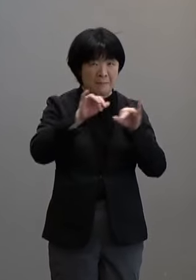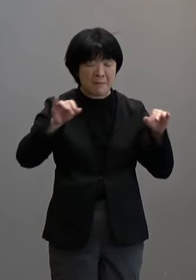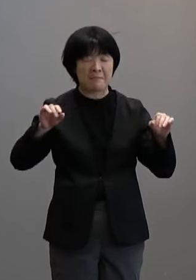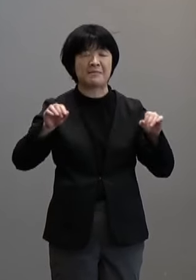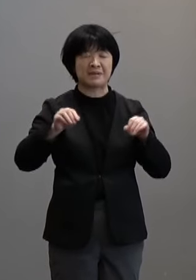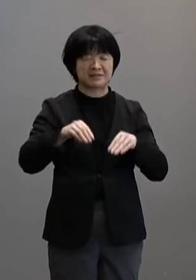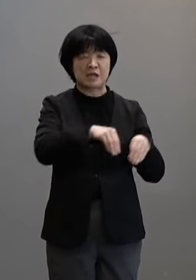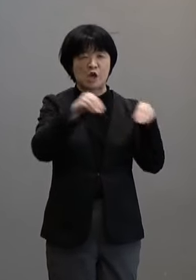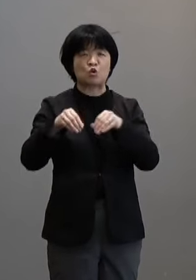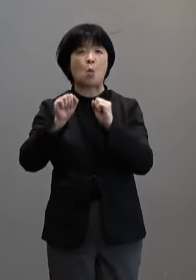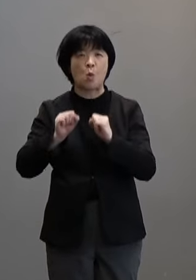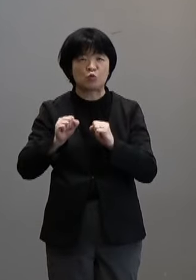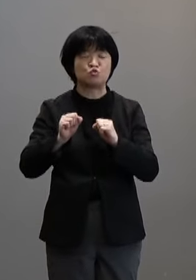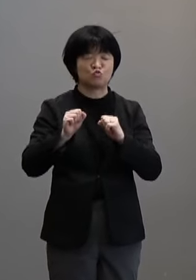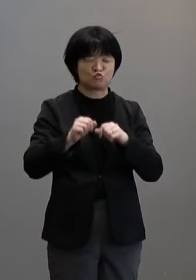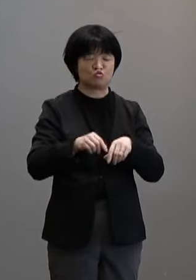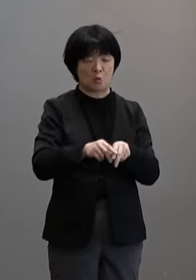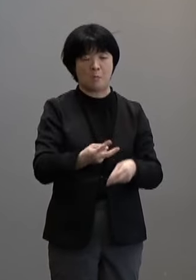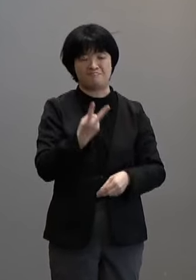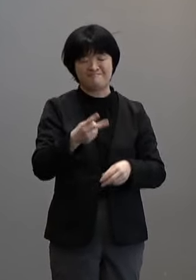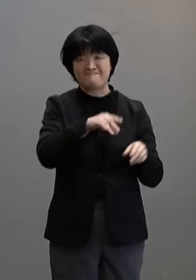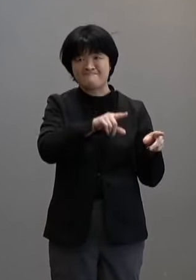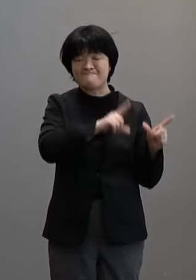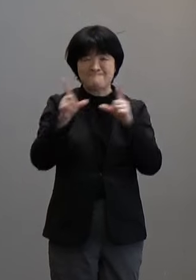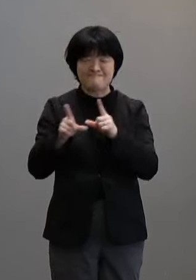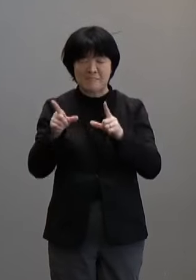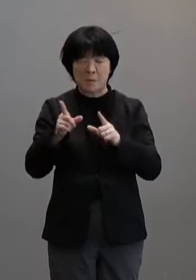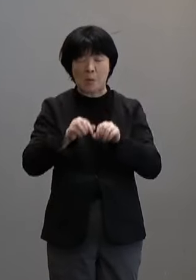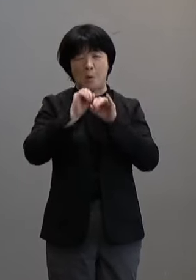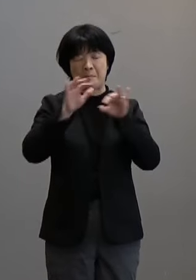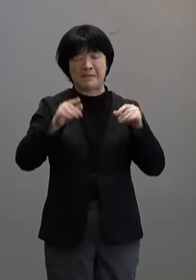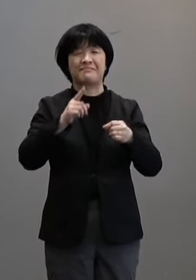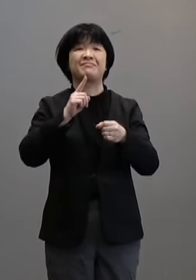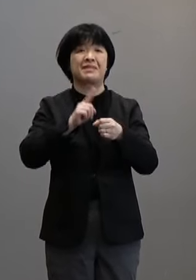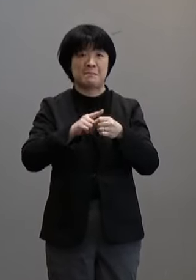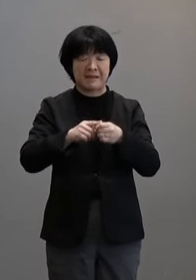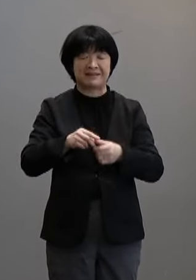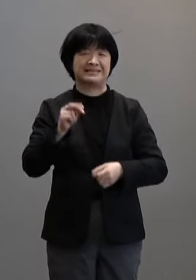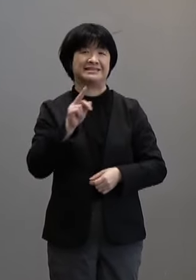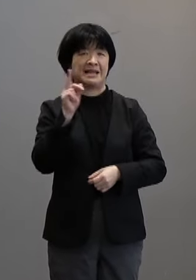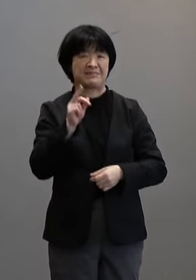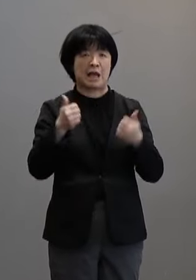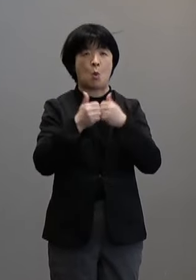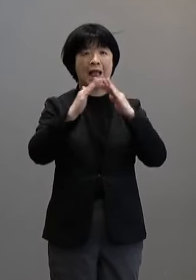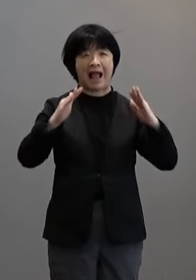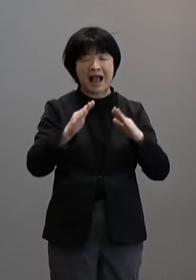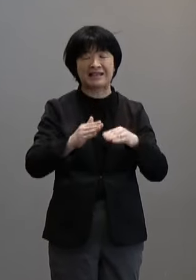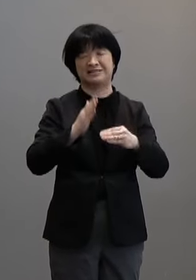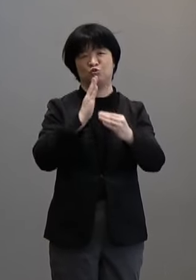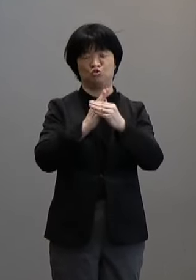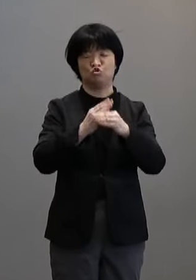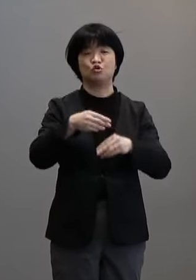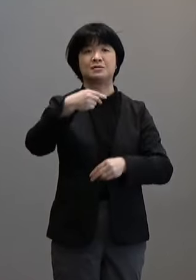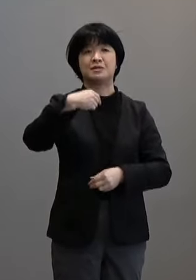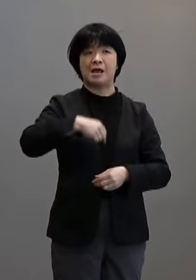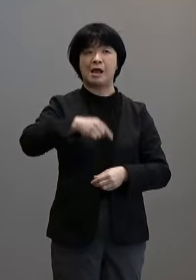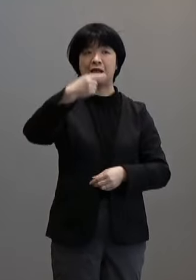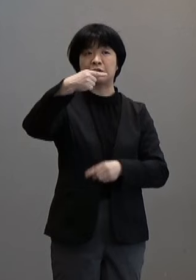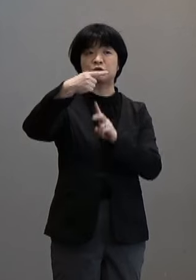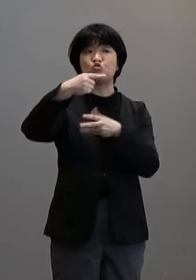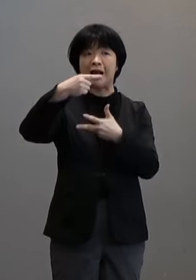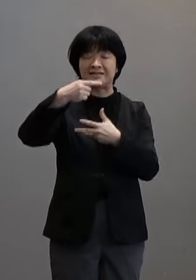進するため、市町村と移住相談会やセミナーを行っているところです。今月28日には香取地域